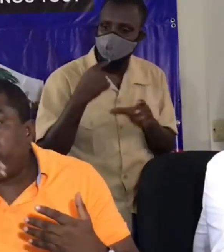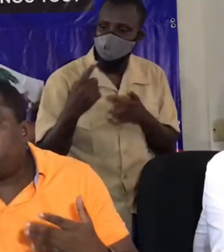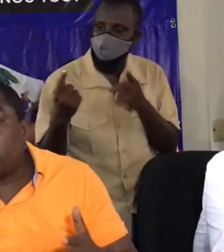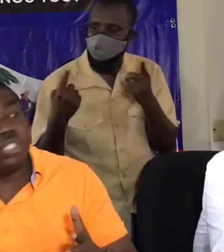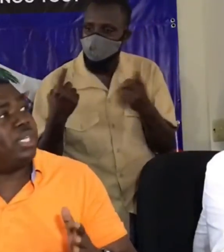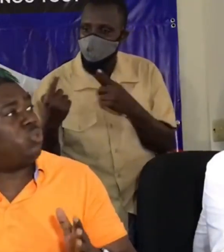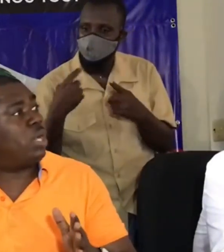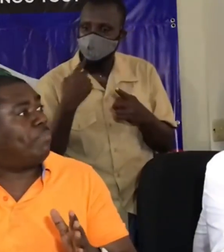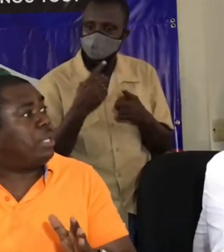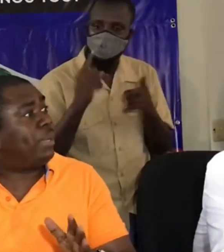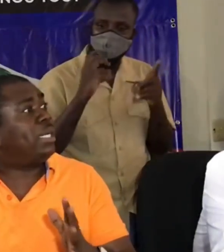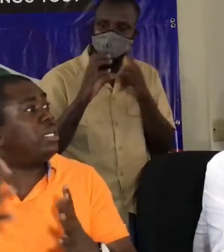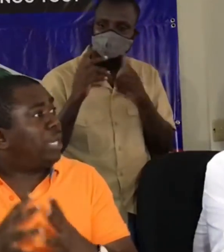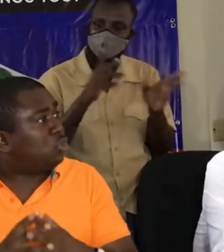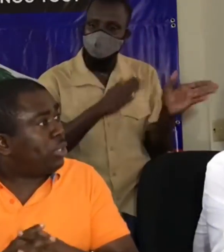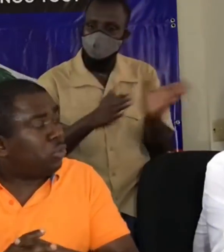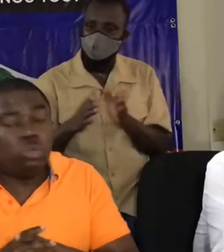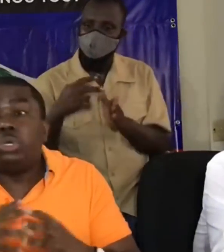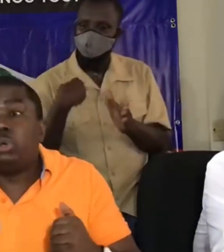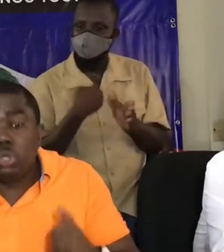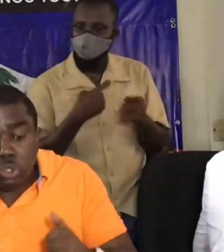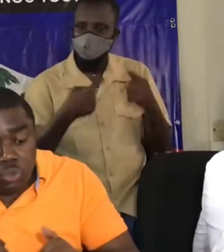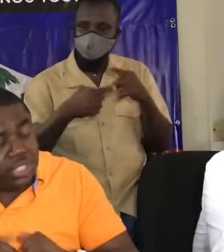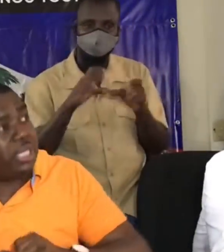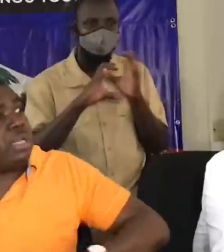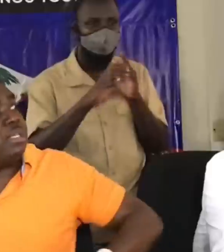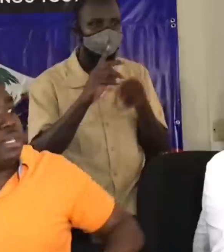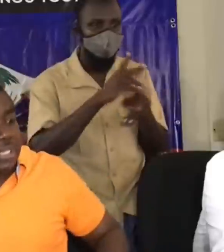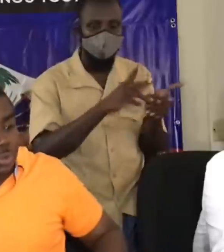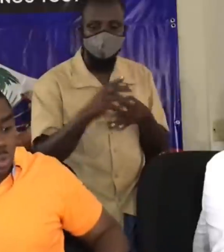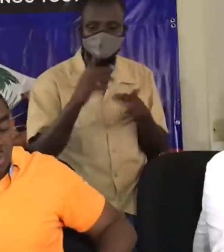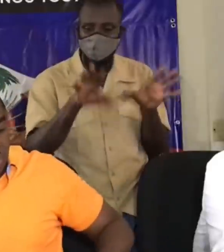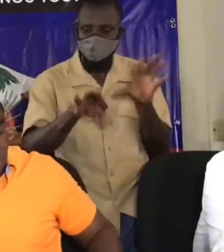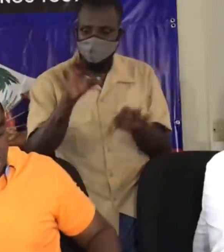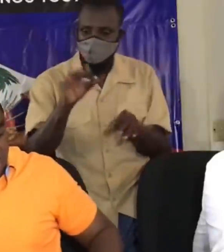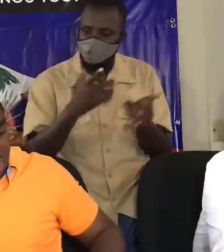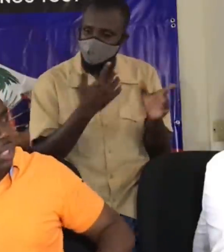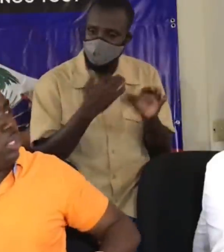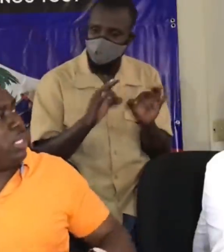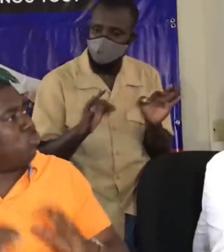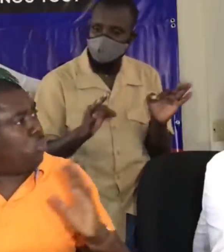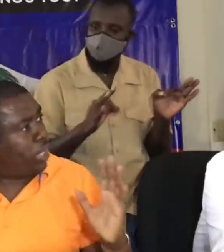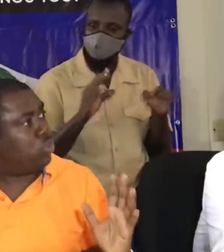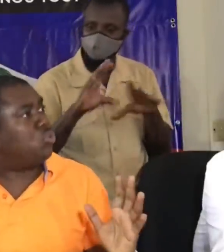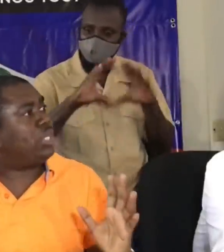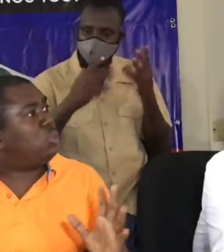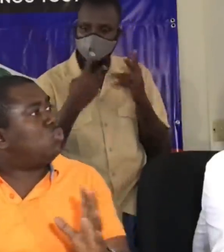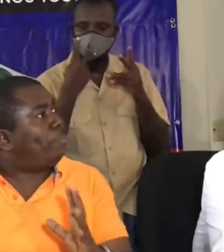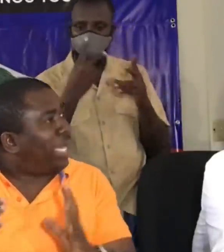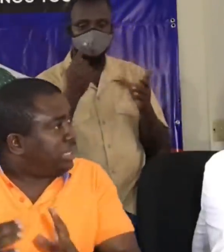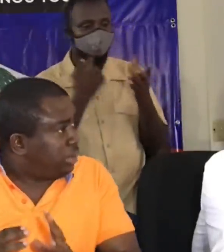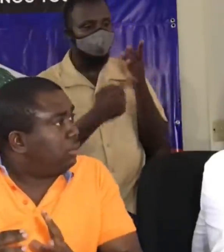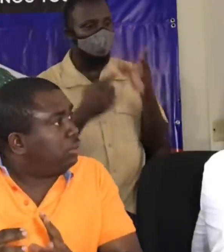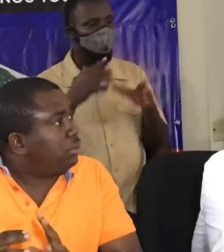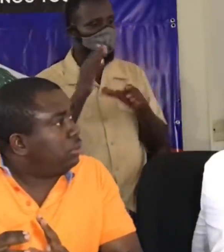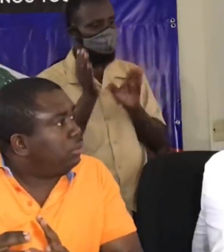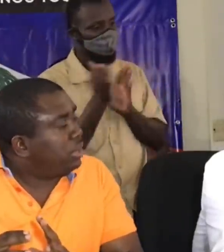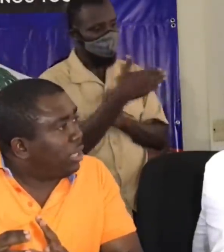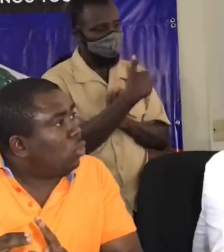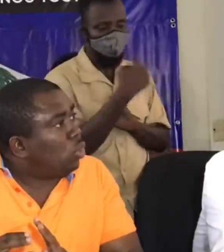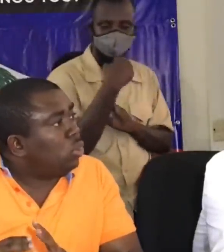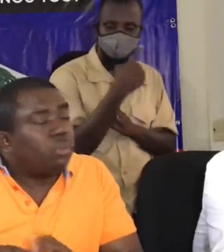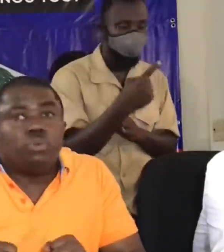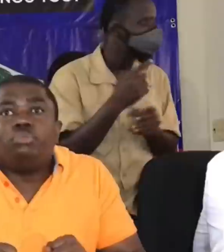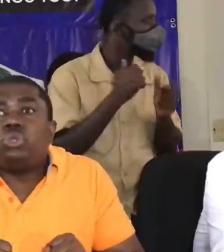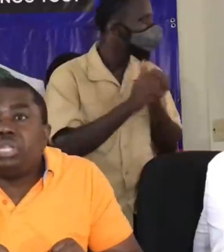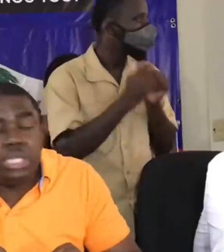tous les moyens, secteur démocratique là, pas jamais entré dans la négociation avec président Jovenel Moïse. Mette